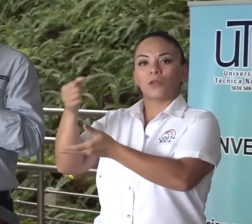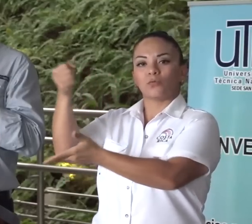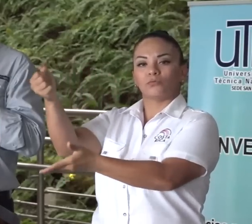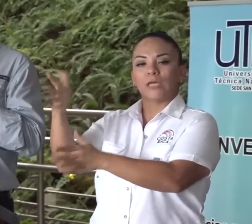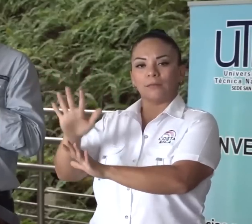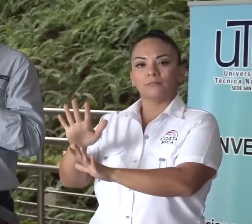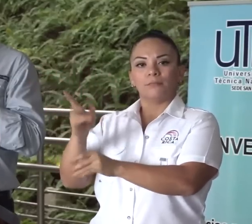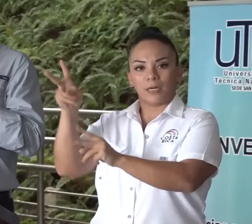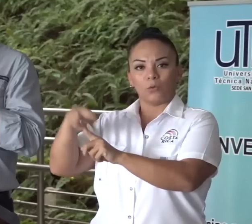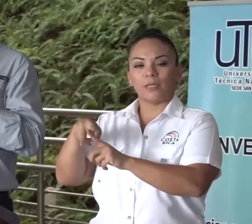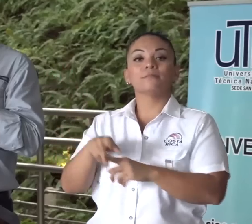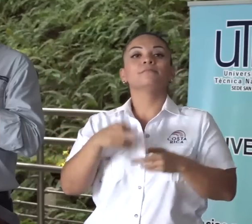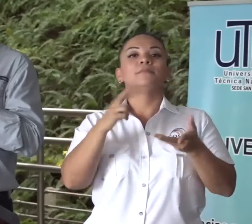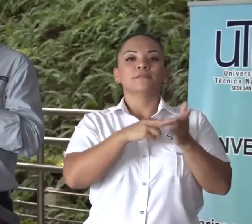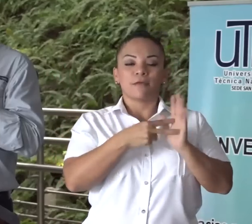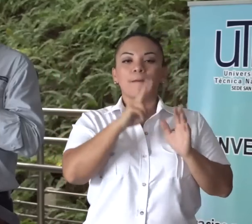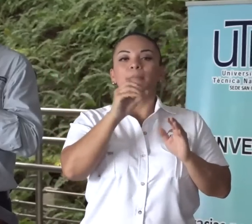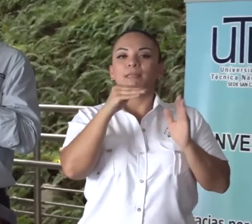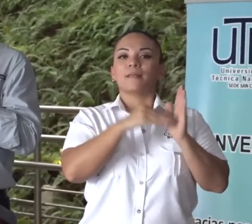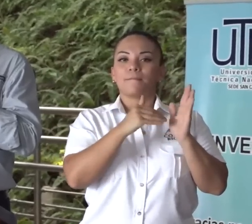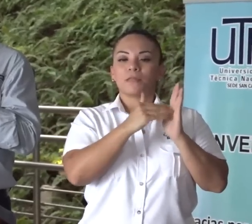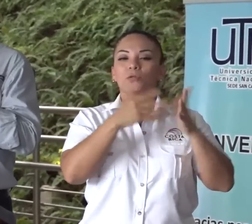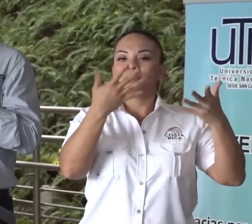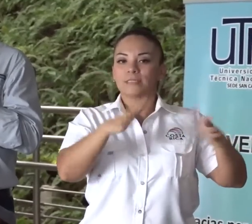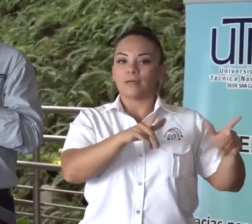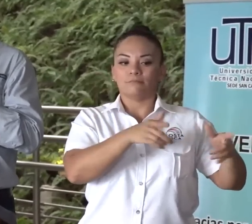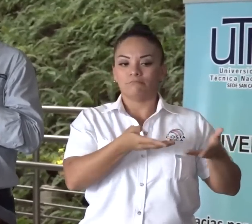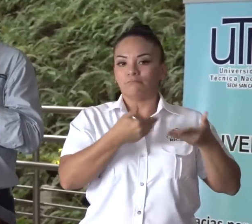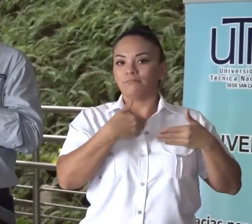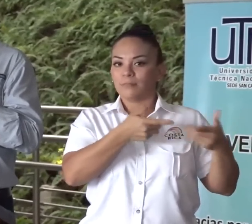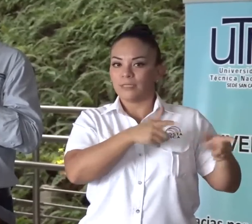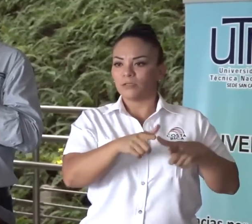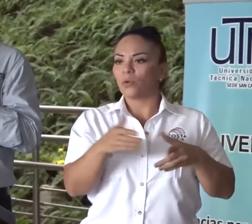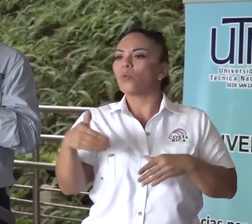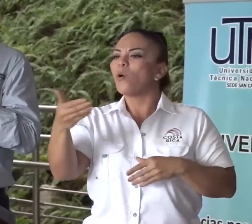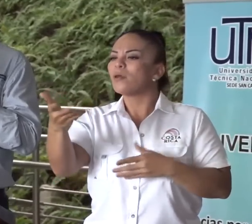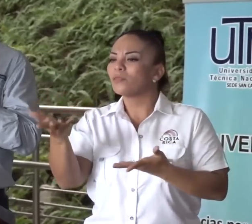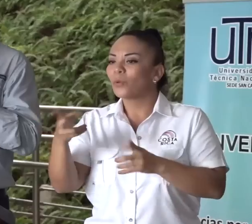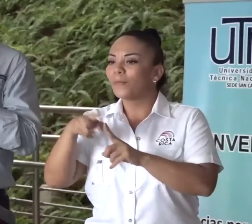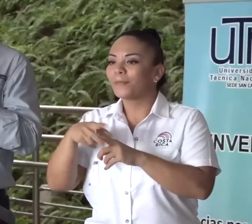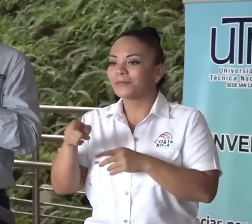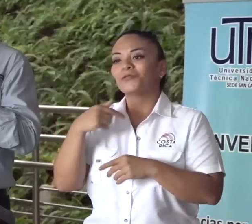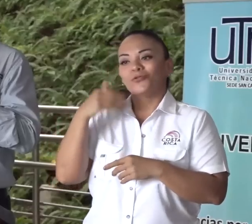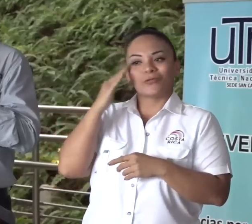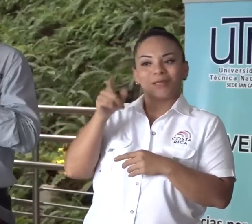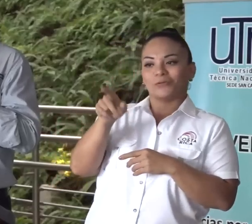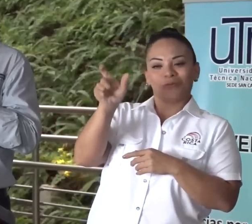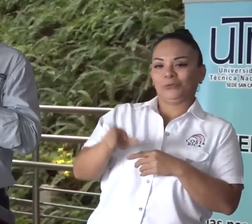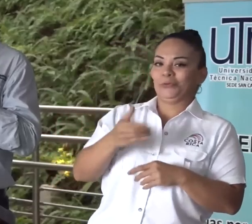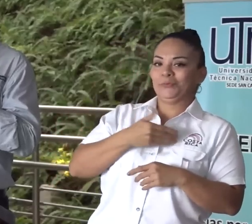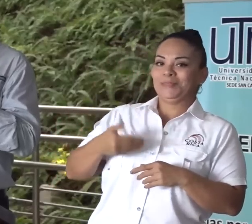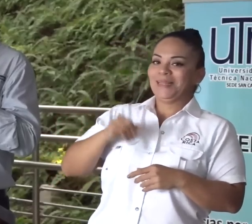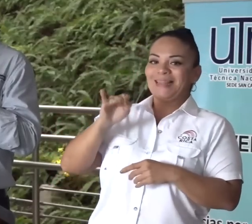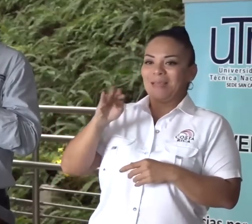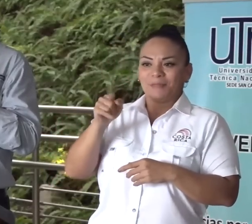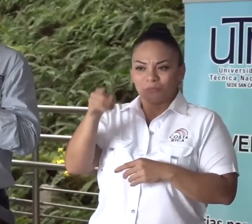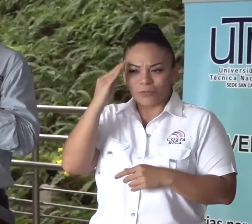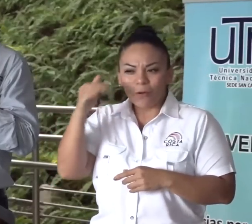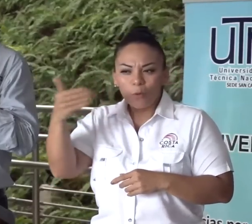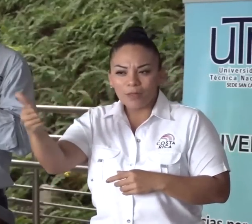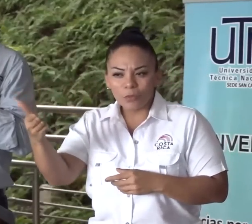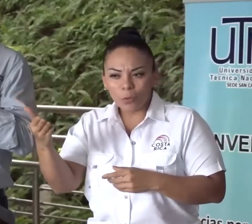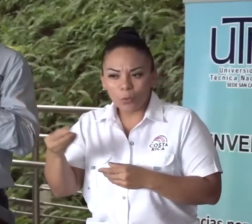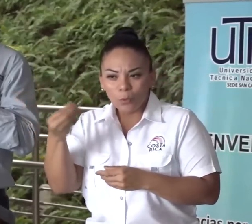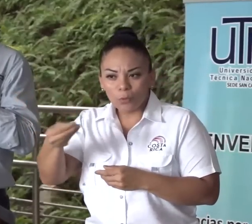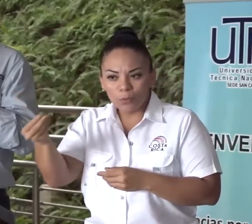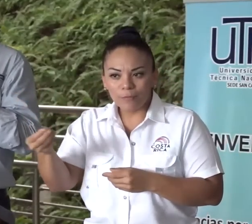Exacto, entonces ya hay 20.000 millones disponibles y empieza a ejecutar cuando usted. Yo sé que usted no es el presidente de Limas, pero ¿tiene idea? Nosotros la semana pasada